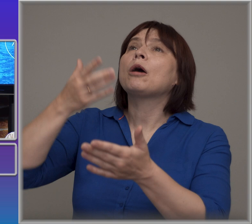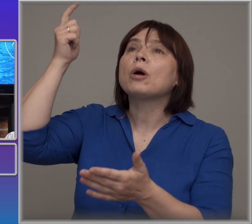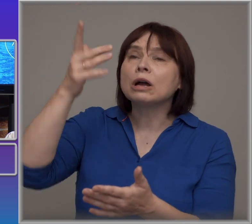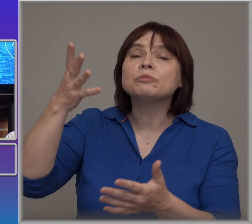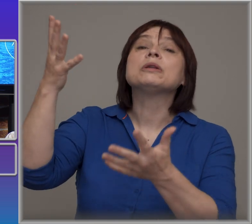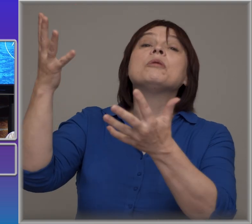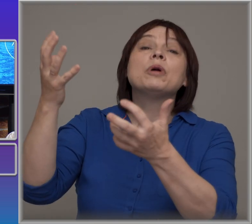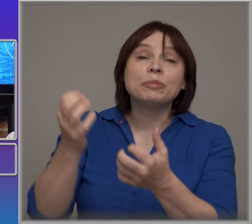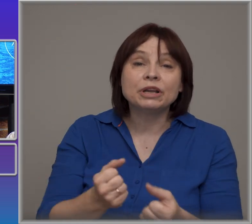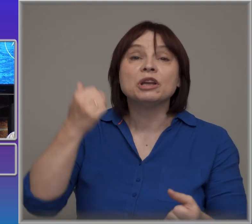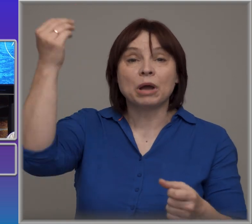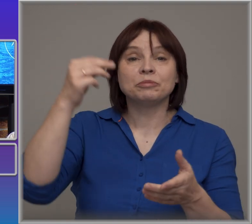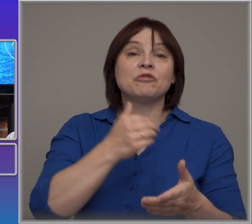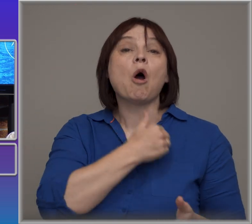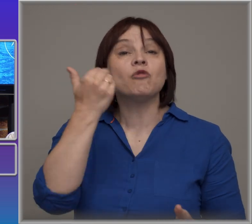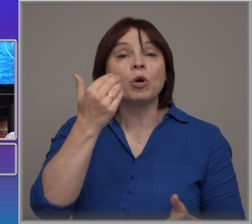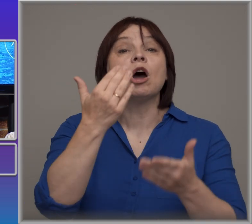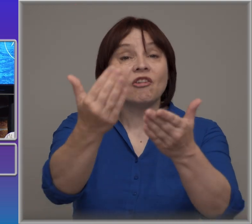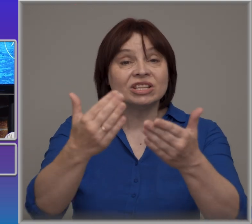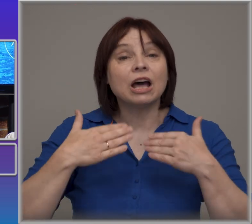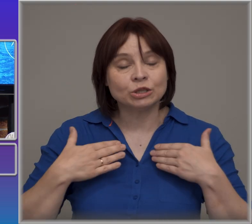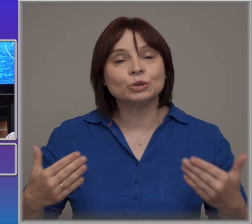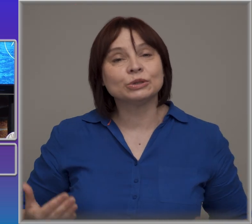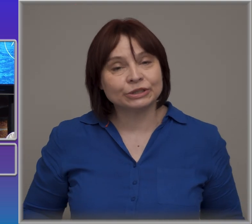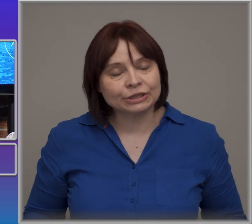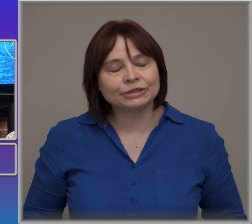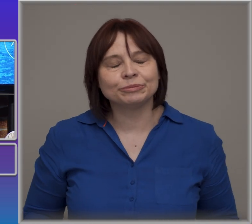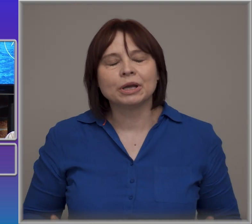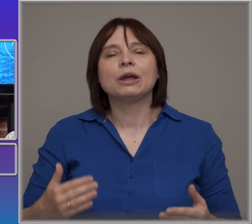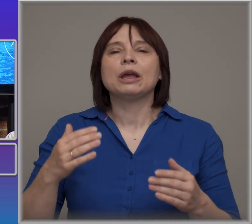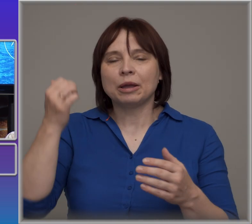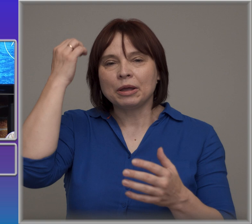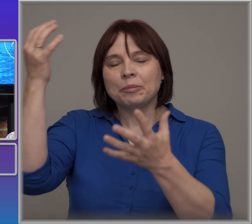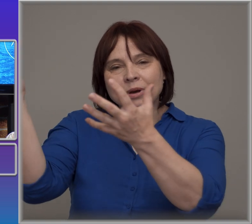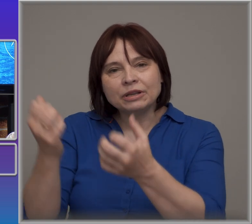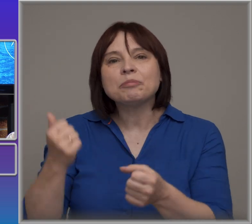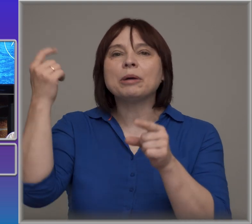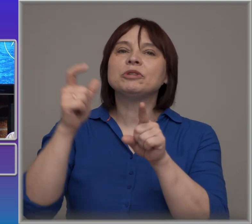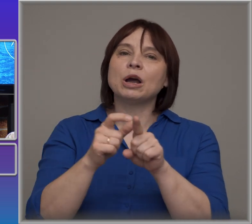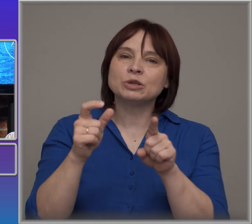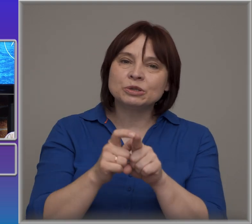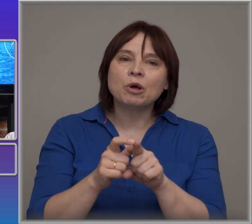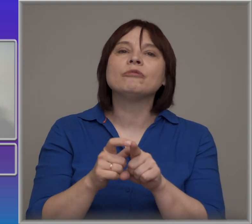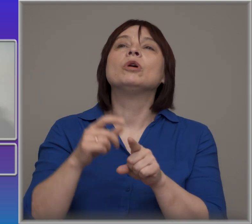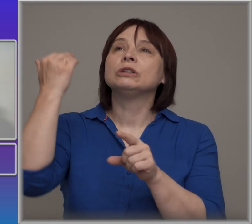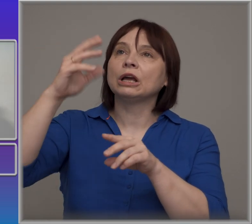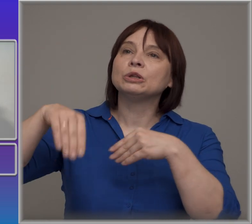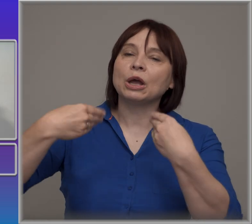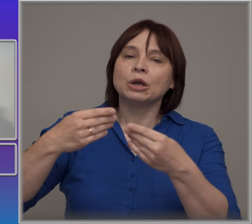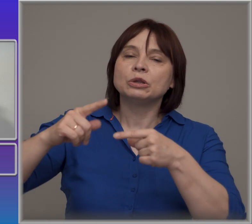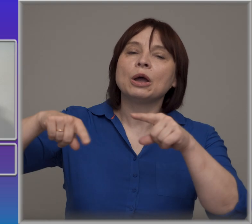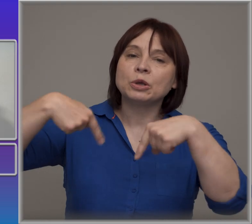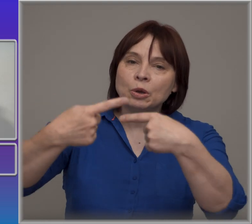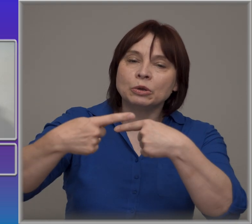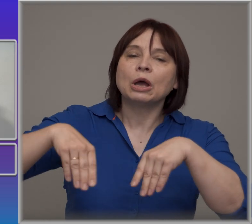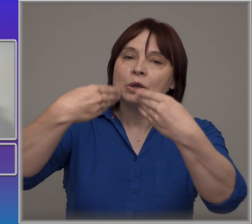в свою жизнь и благодарим Тебя за это слово, которое Ты, Господь, даешь через пасторов нам. Аминь.